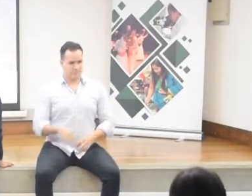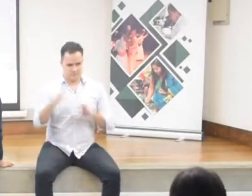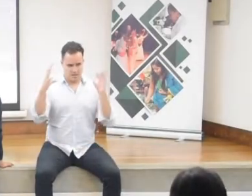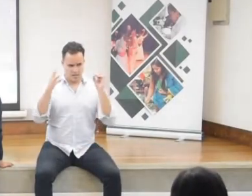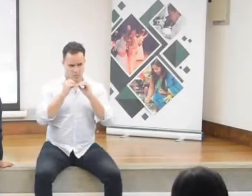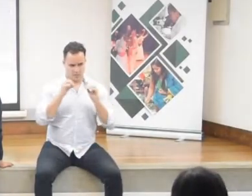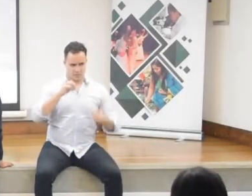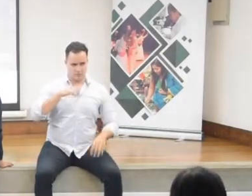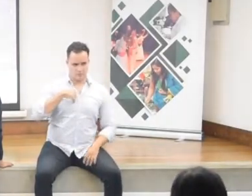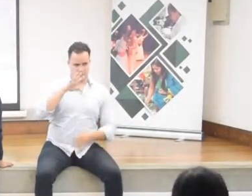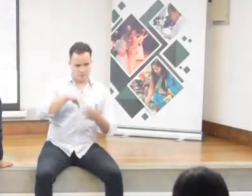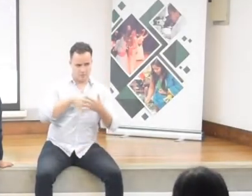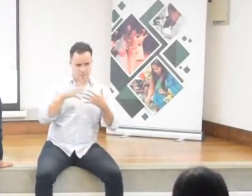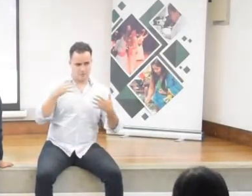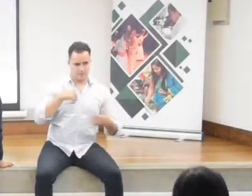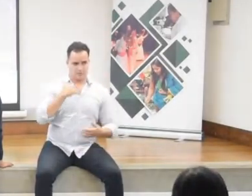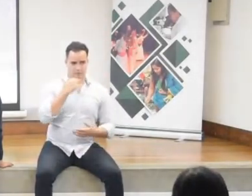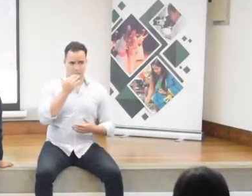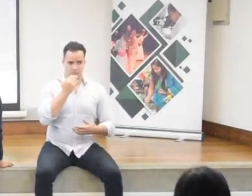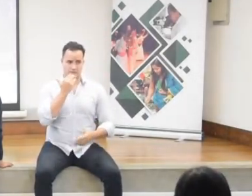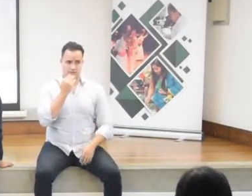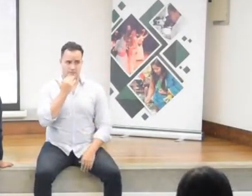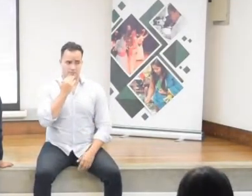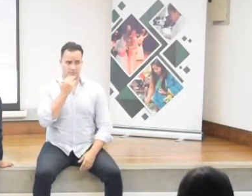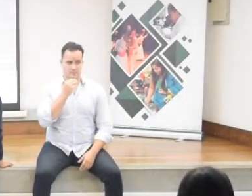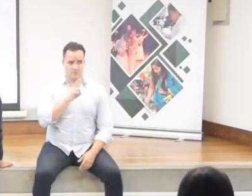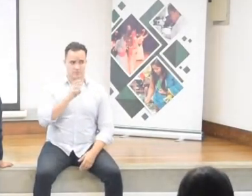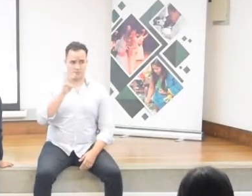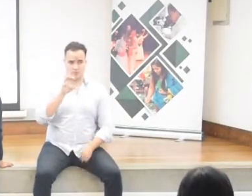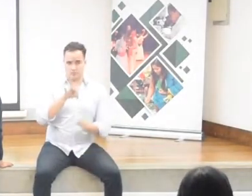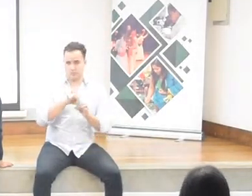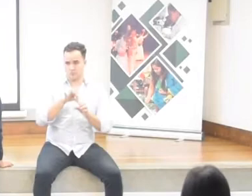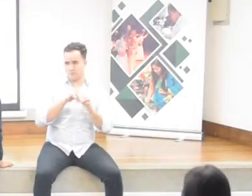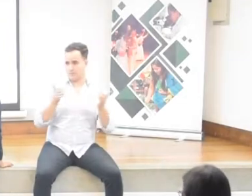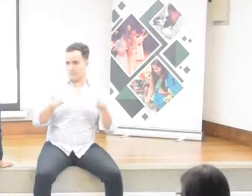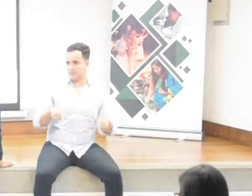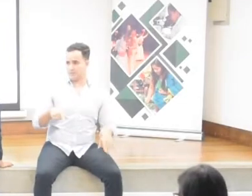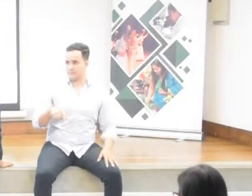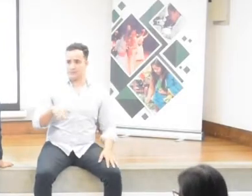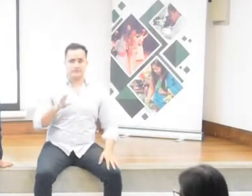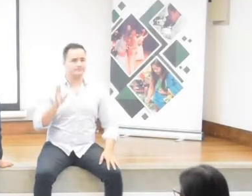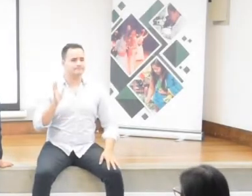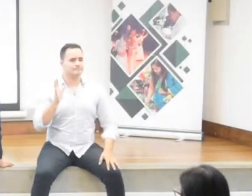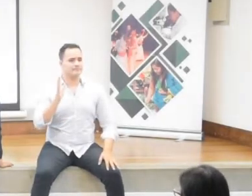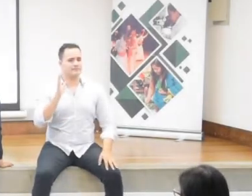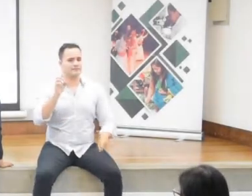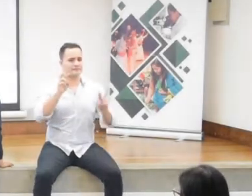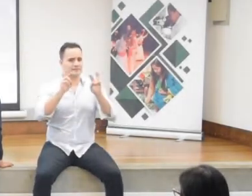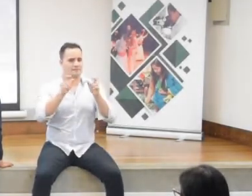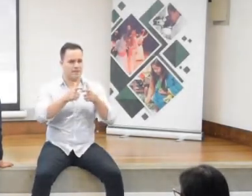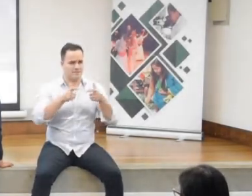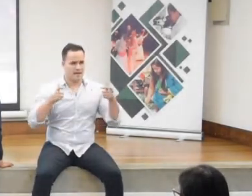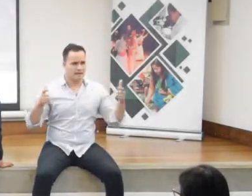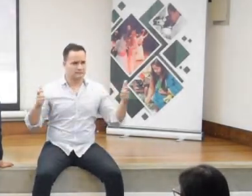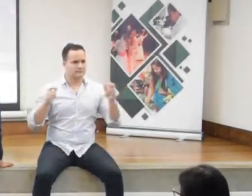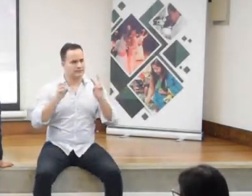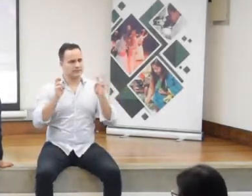de acuerdo con el horario, porque también se podría votar 7, 8. Pero vea que por criterio de equidad y